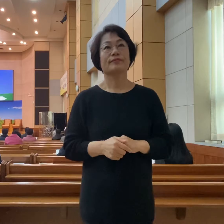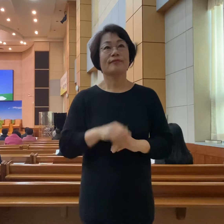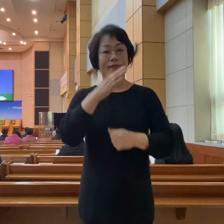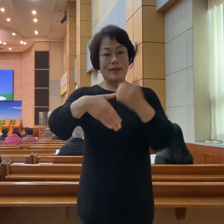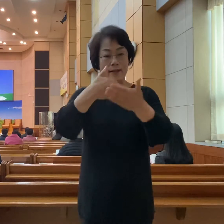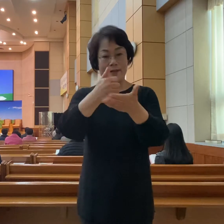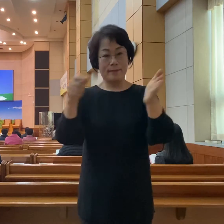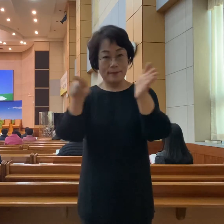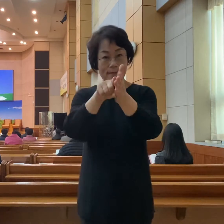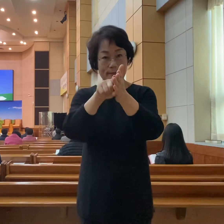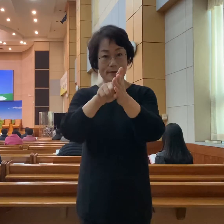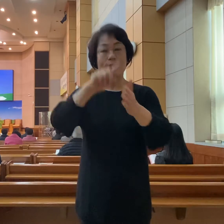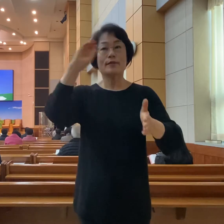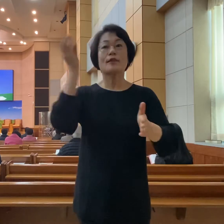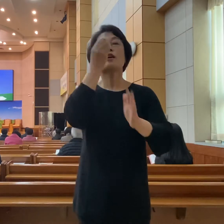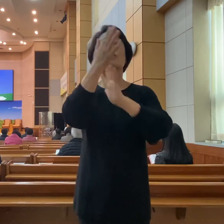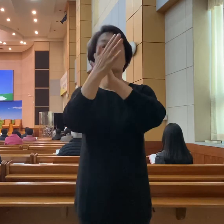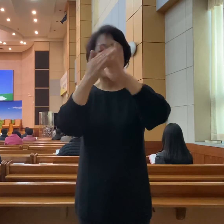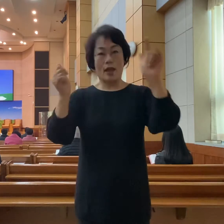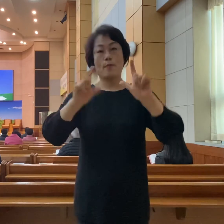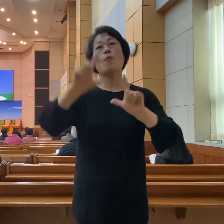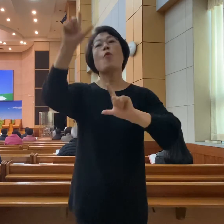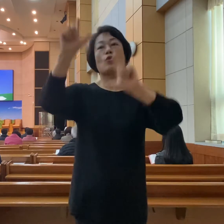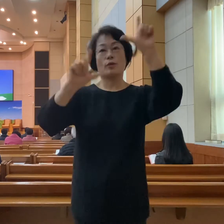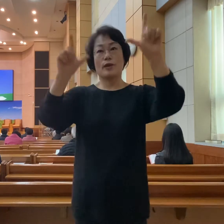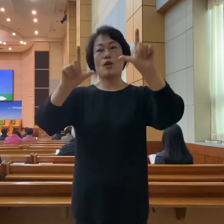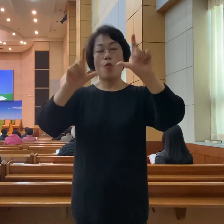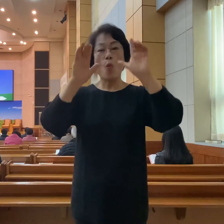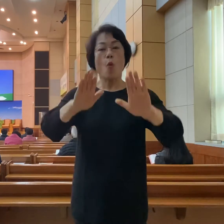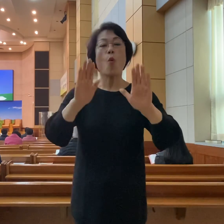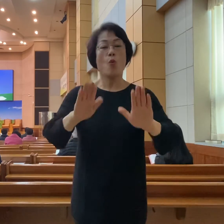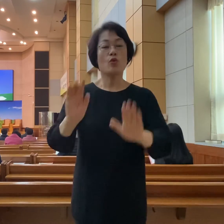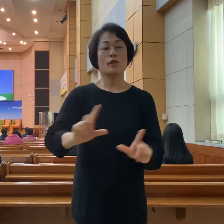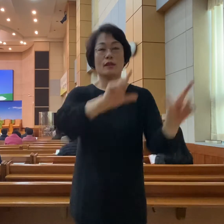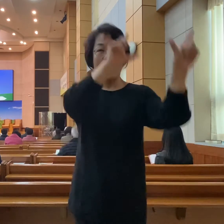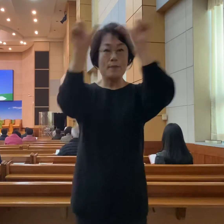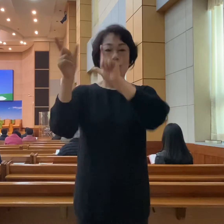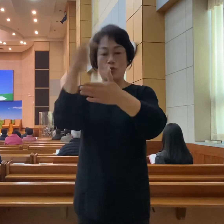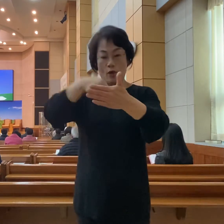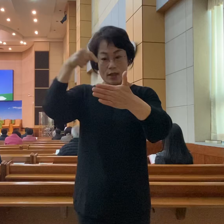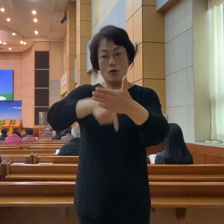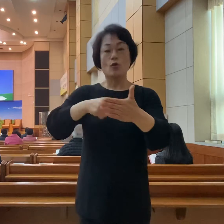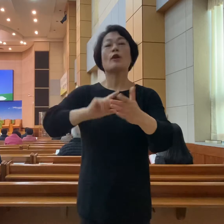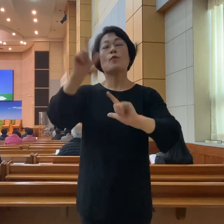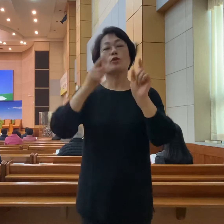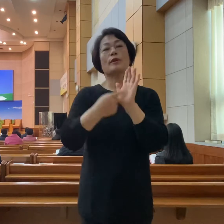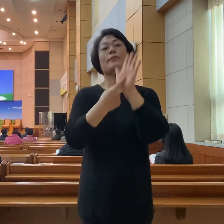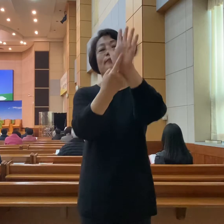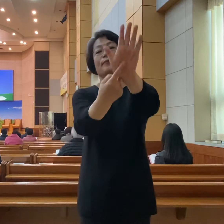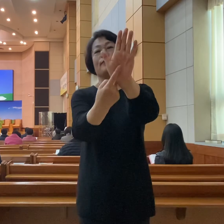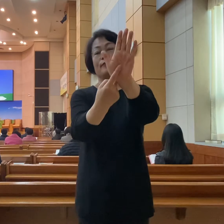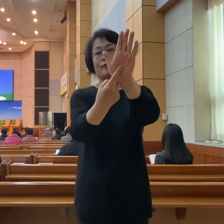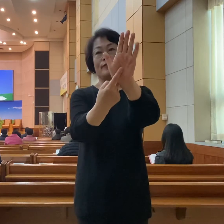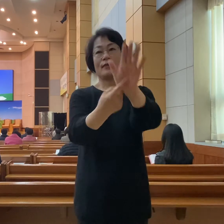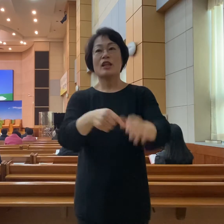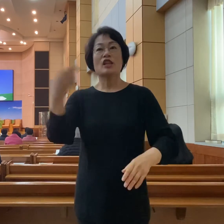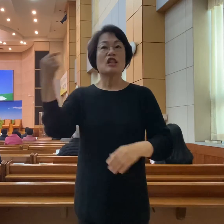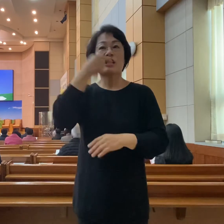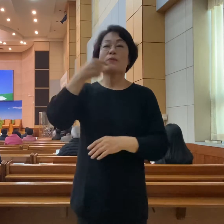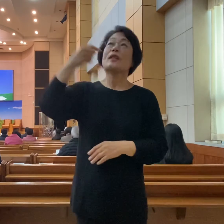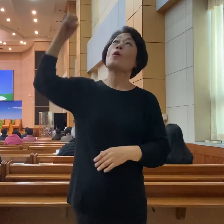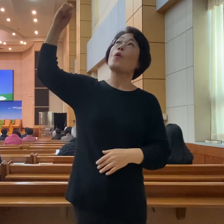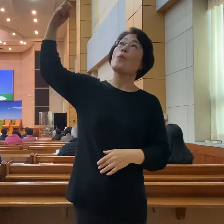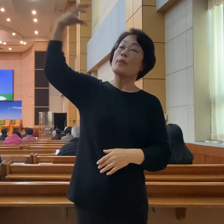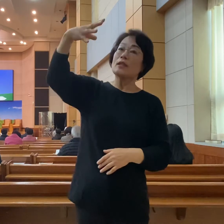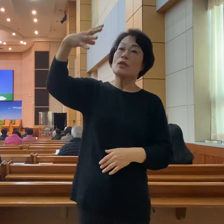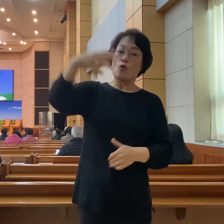하나님을 믿는 성도의 모습이 오늘 삶 속에서 이런 모습으로 나타나야지 소금이 되고 빛이